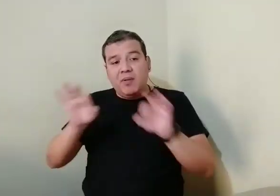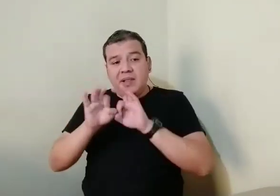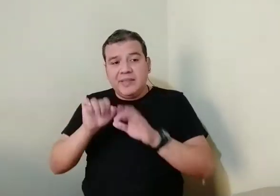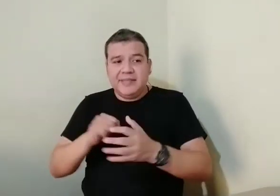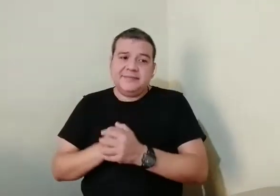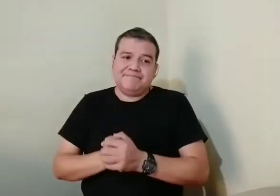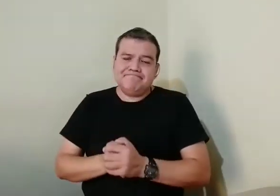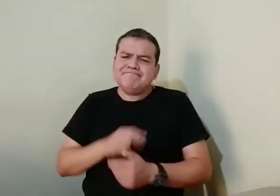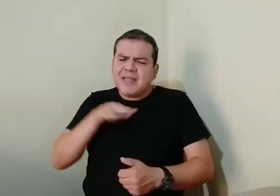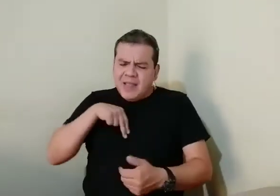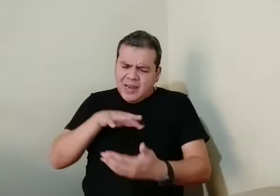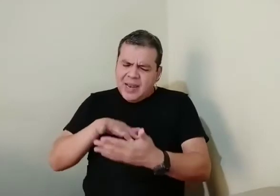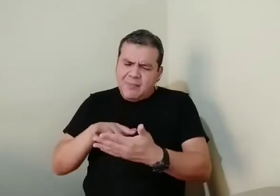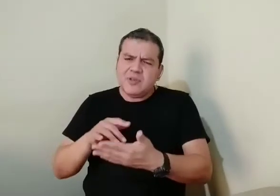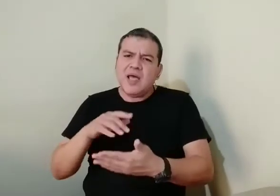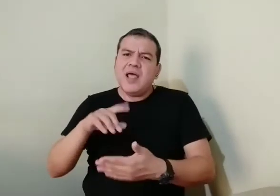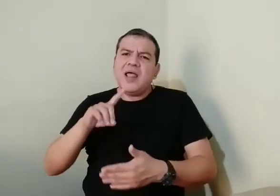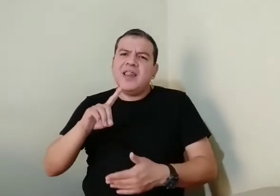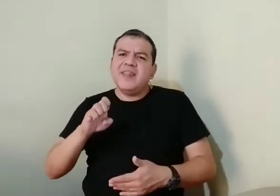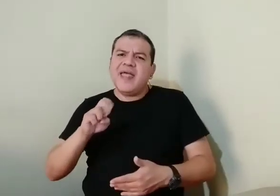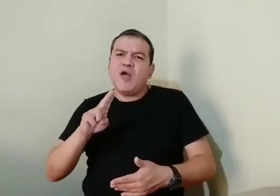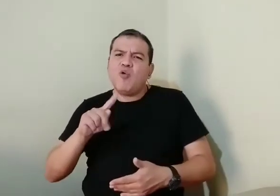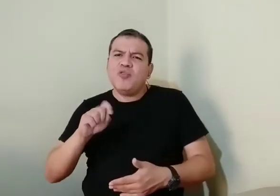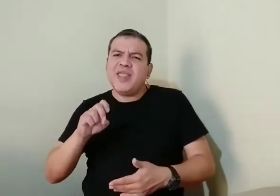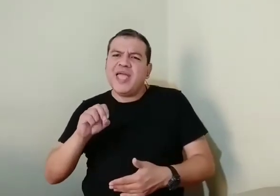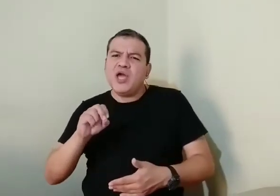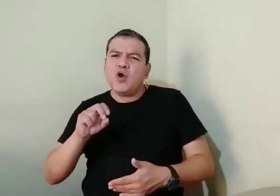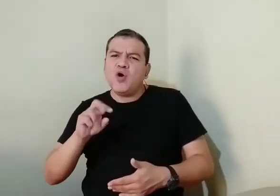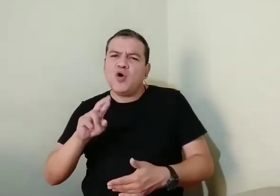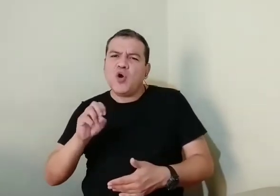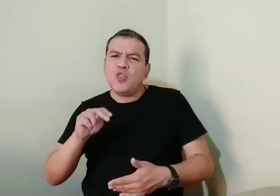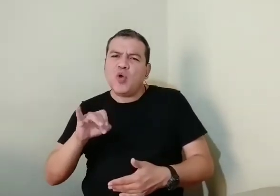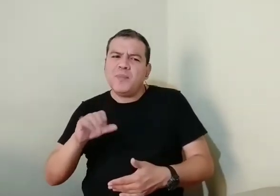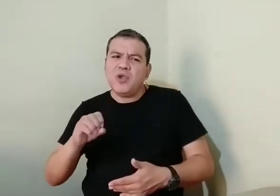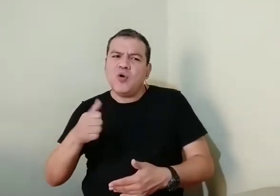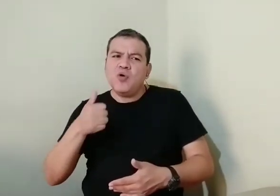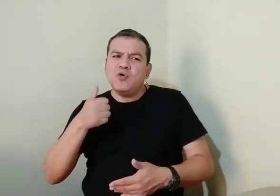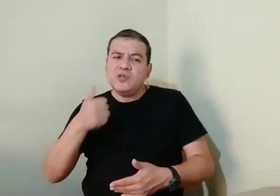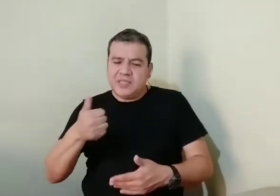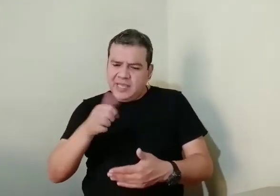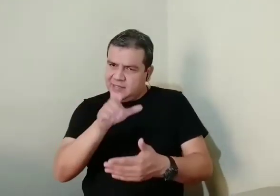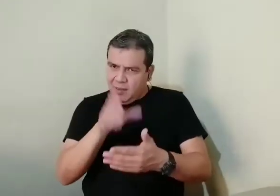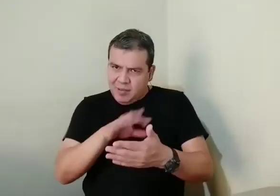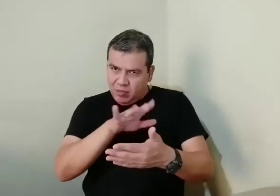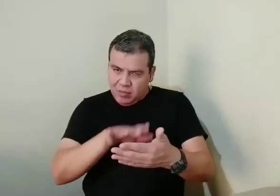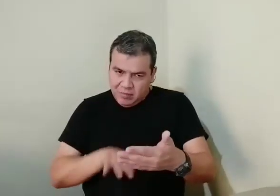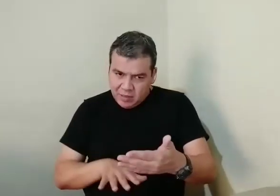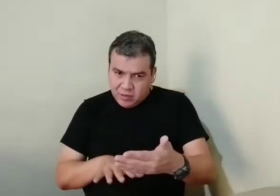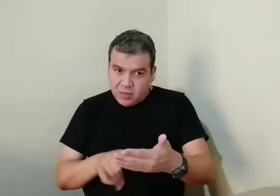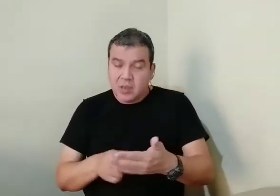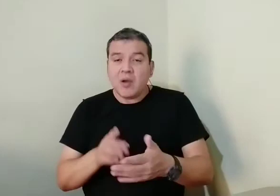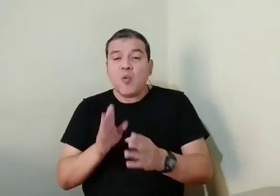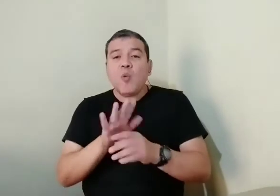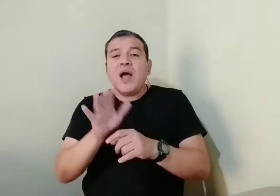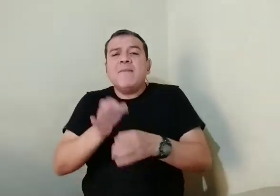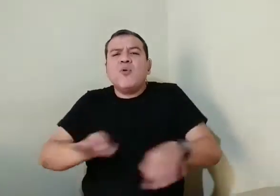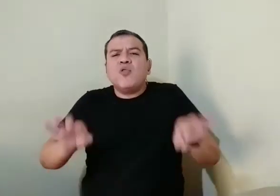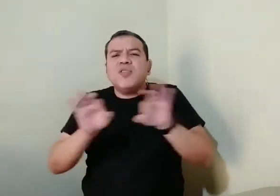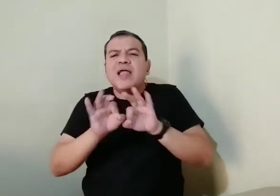hijos eran las maravillosas cosas que Dios había hecho entre ellos, y además